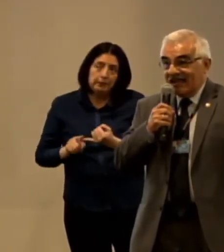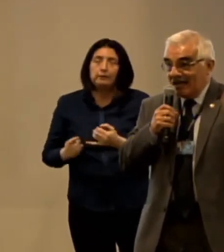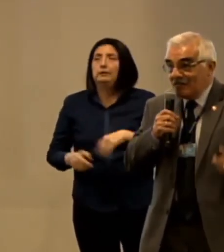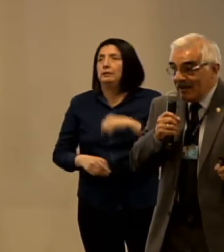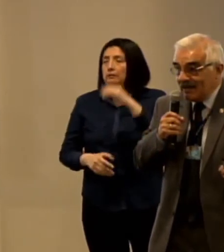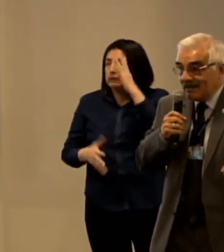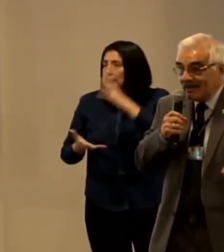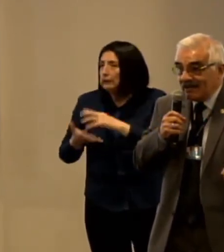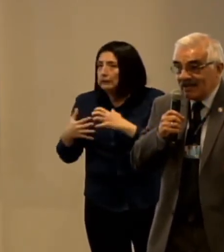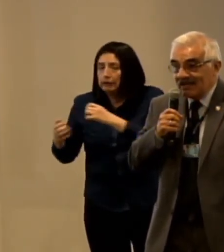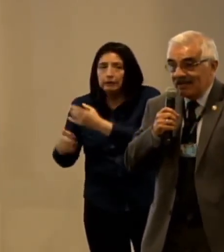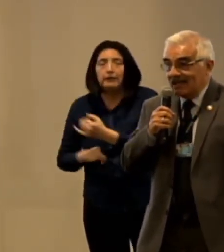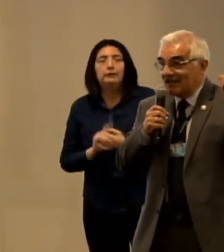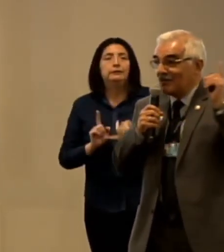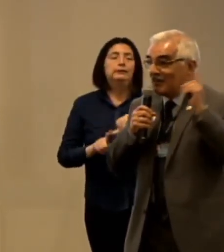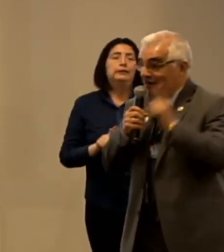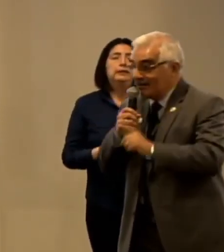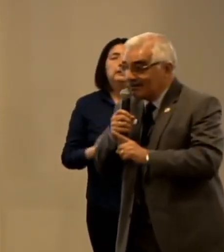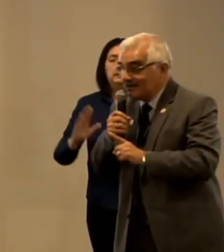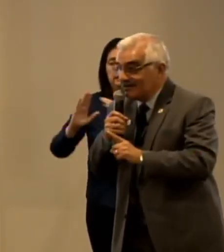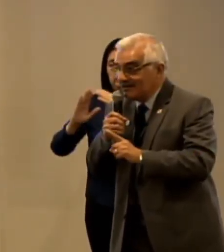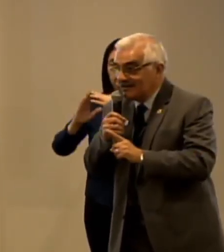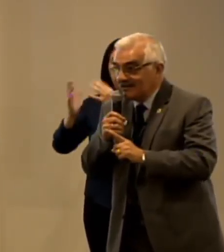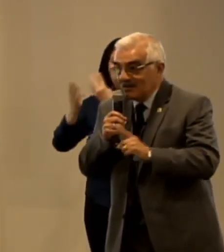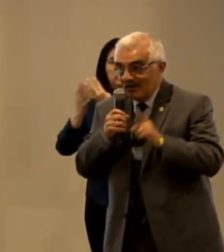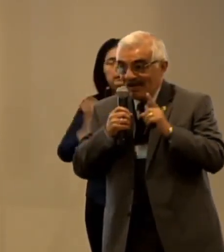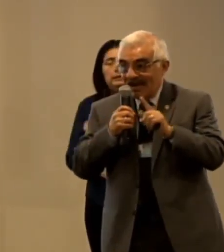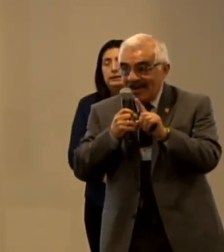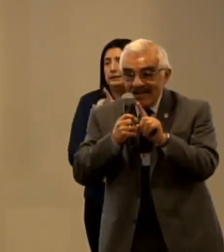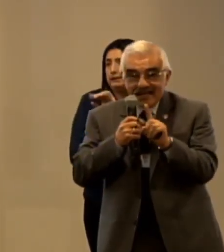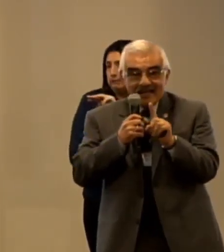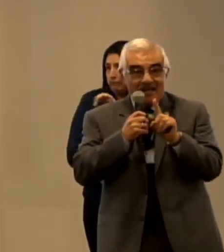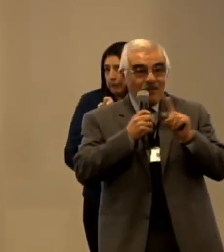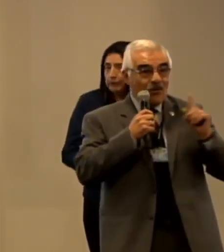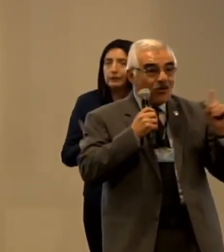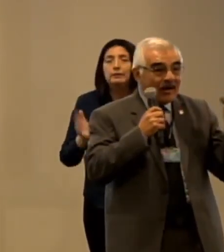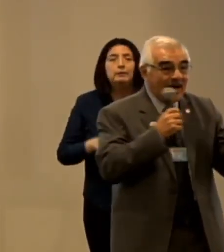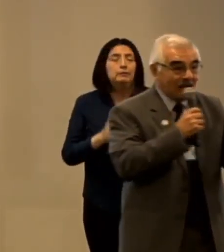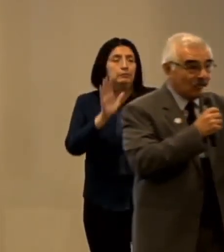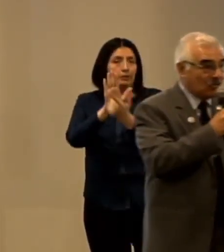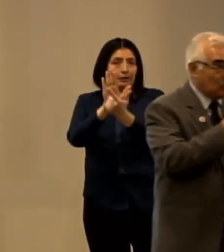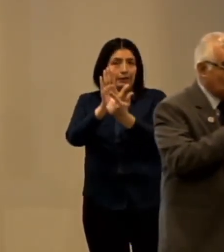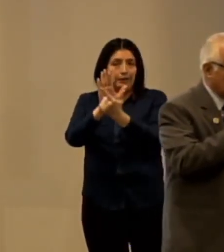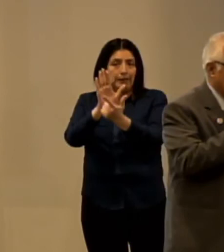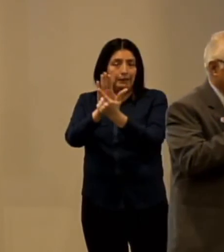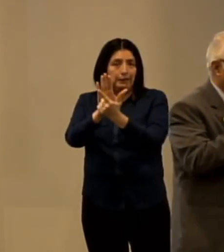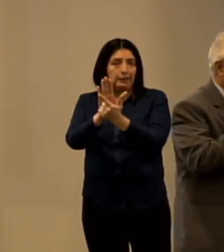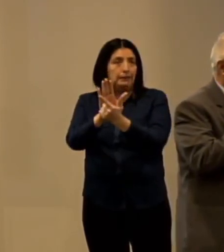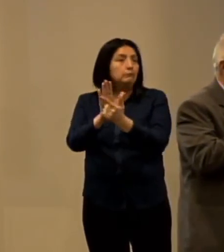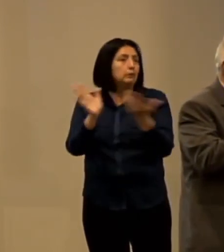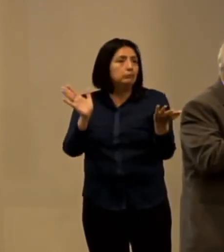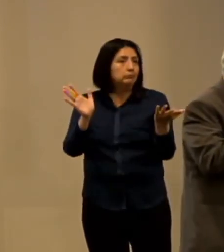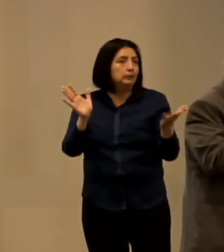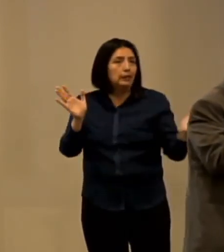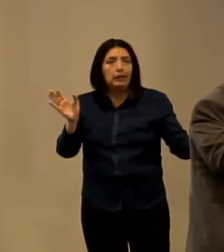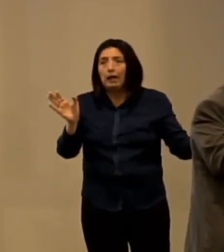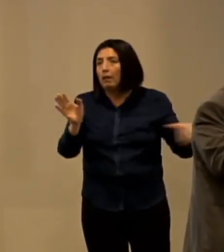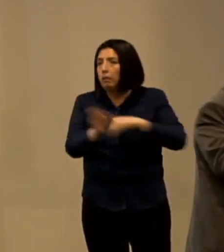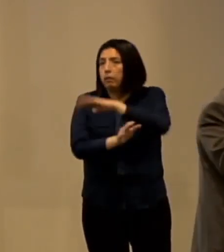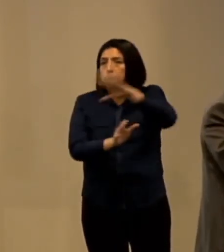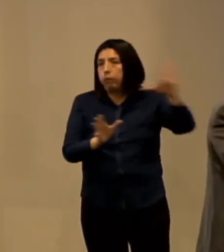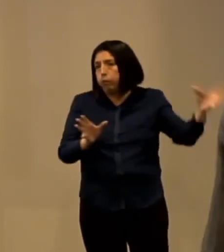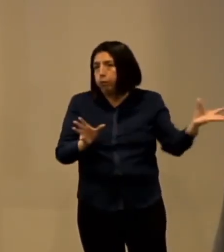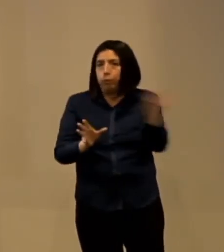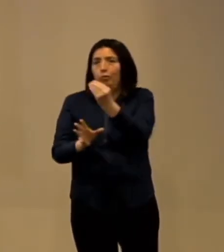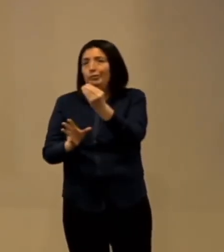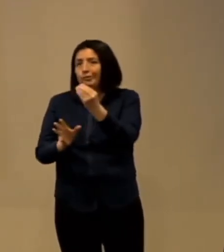tiene que estar el INPE y tienen que estar los privados. Porque la ley involucra a todos. Entonces, claro, ahora